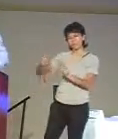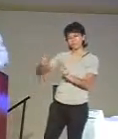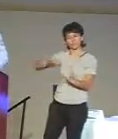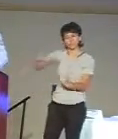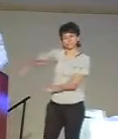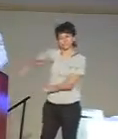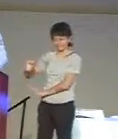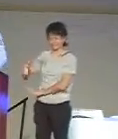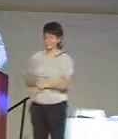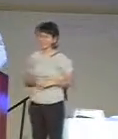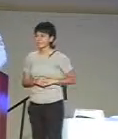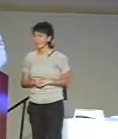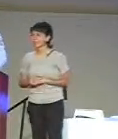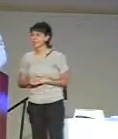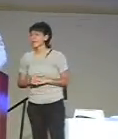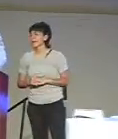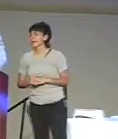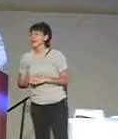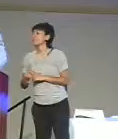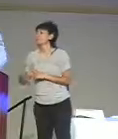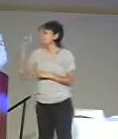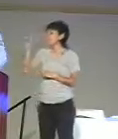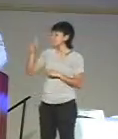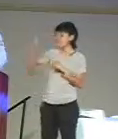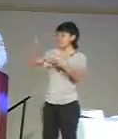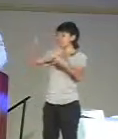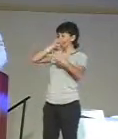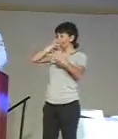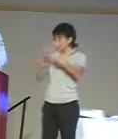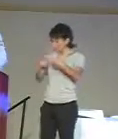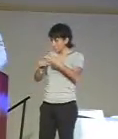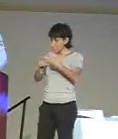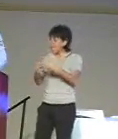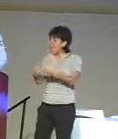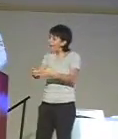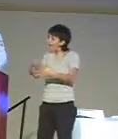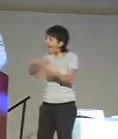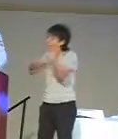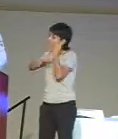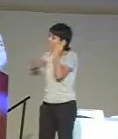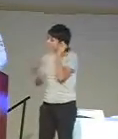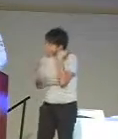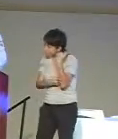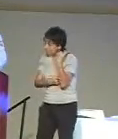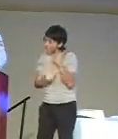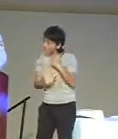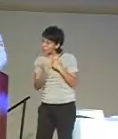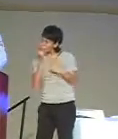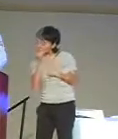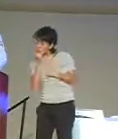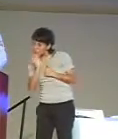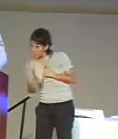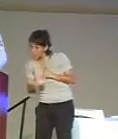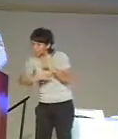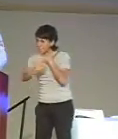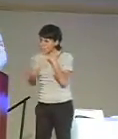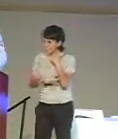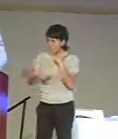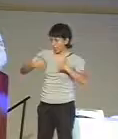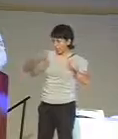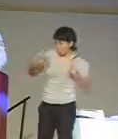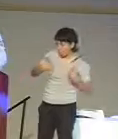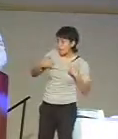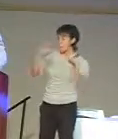Consejería preconcepcional, anticoncepción y planificación familiar en adolescentes y mujeres mayores de 35